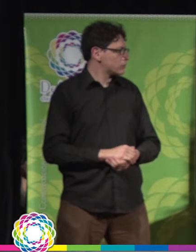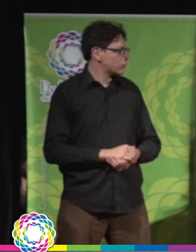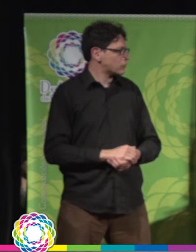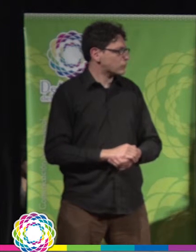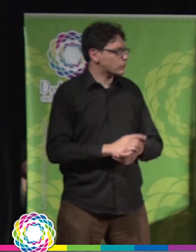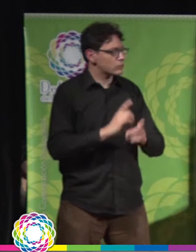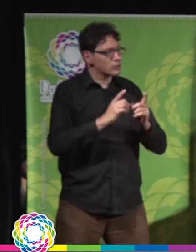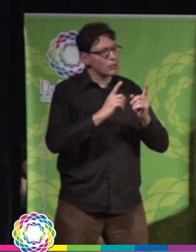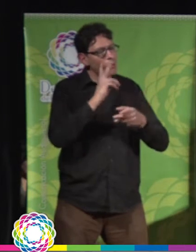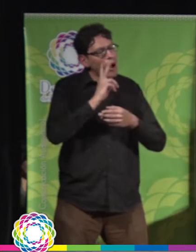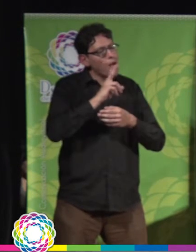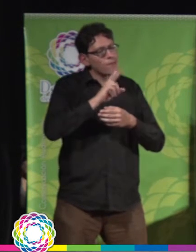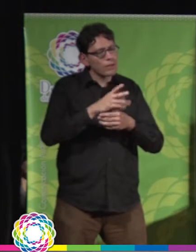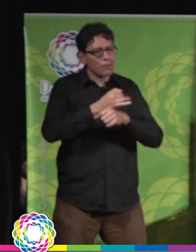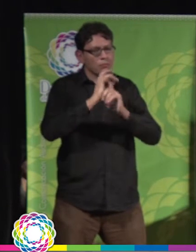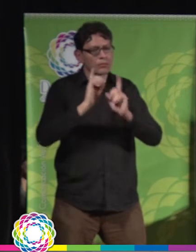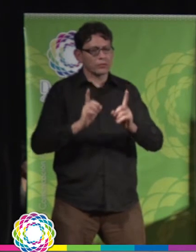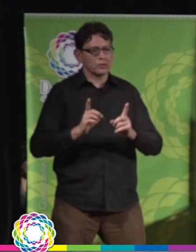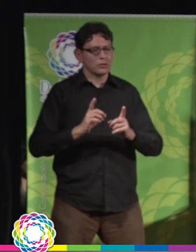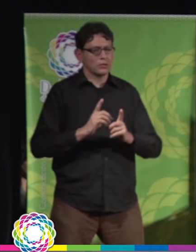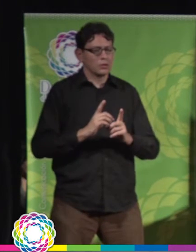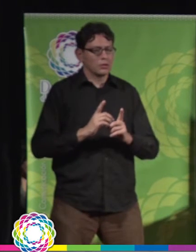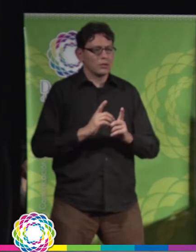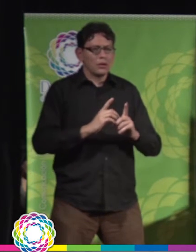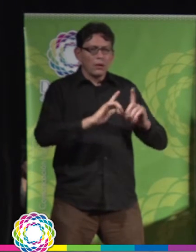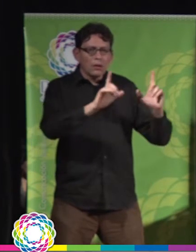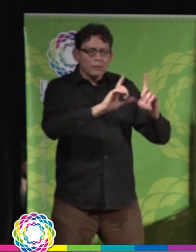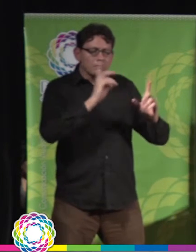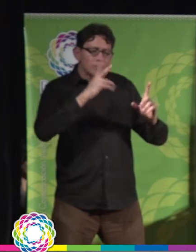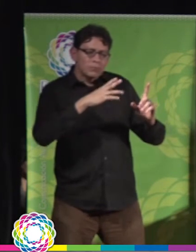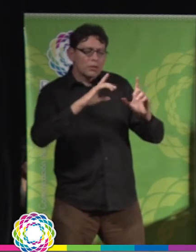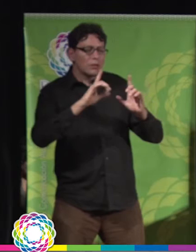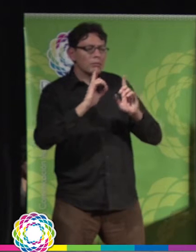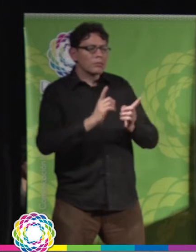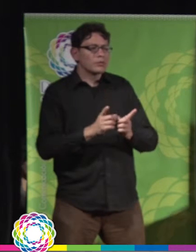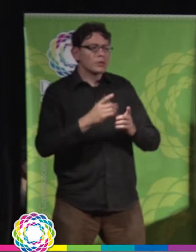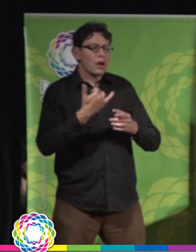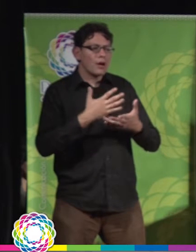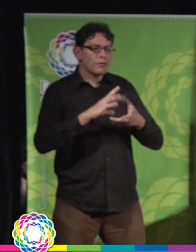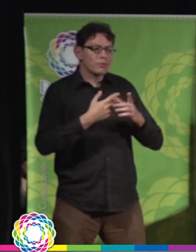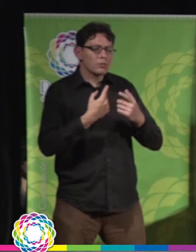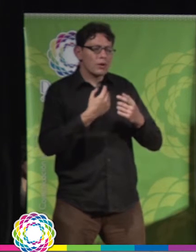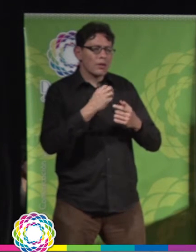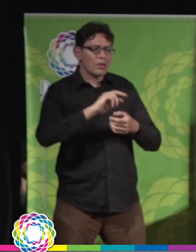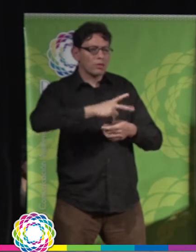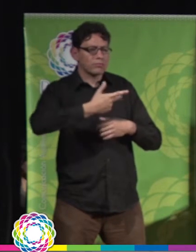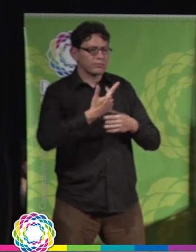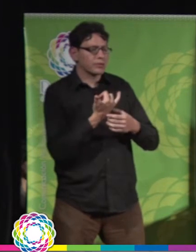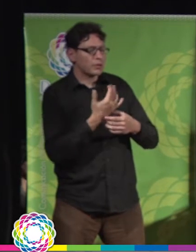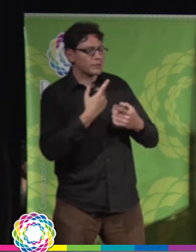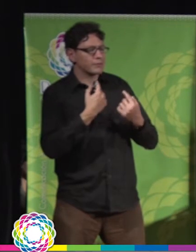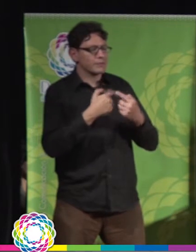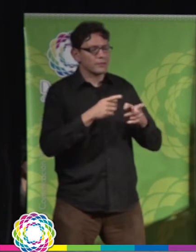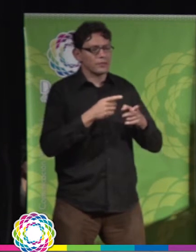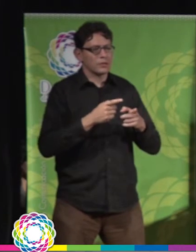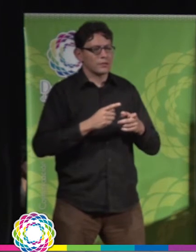el docente. Y ahí los medios hacen una mirada bastante dicotómica de nosotros, ¿sí?,